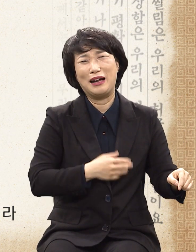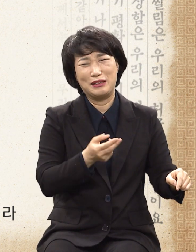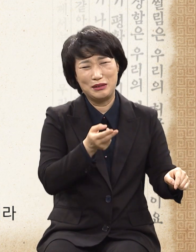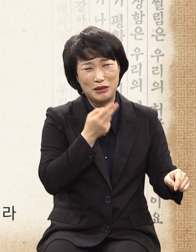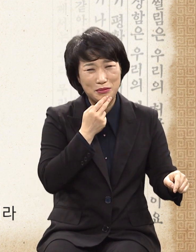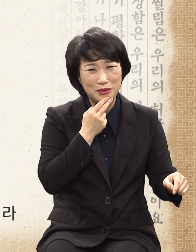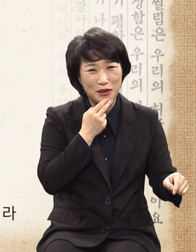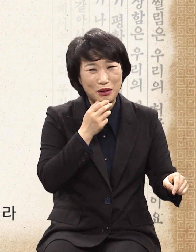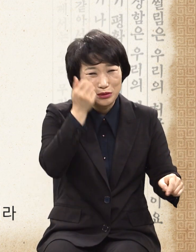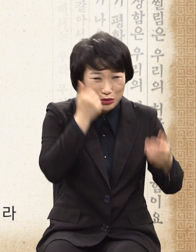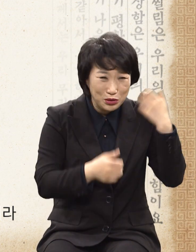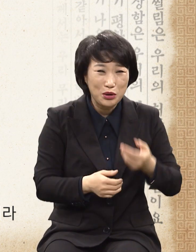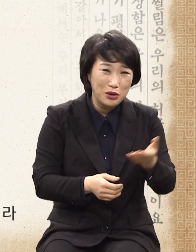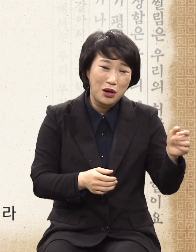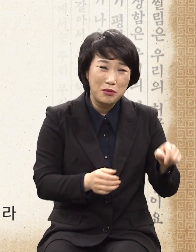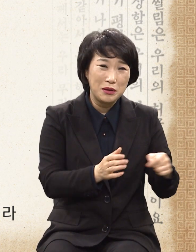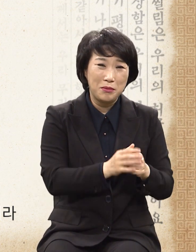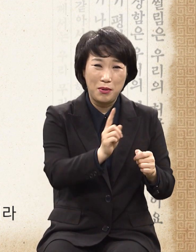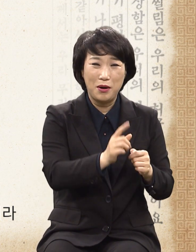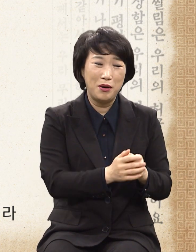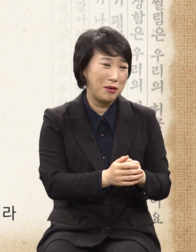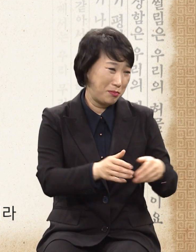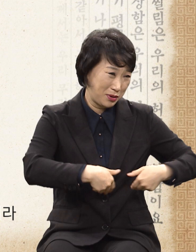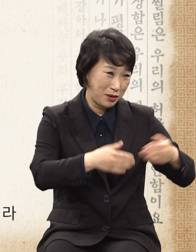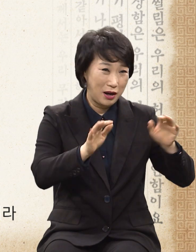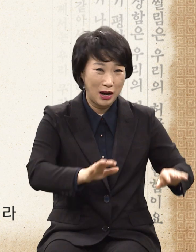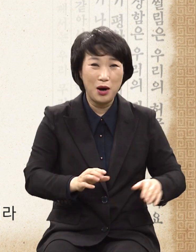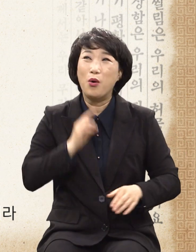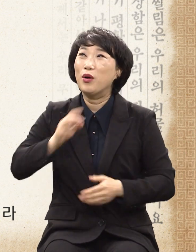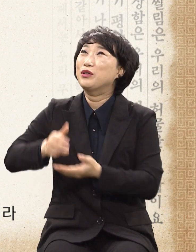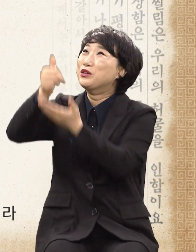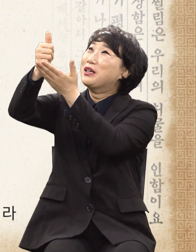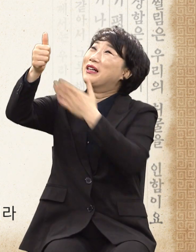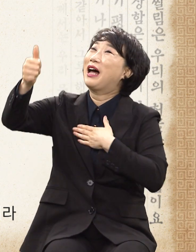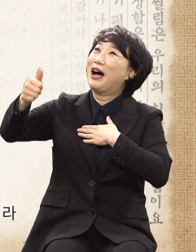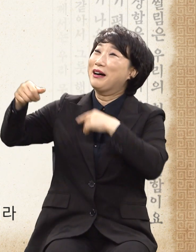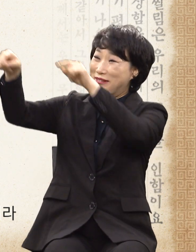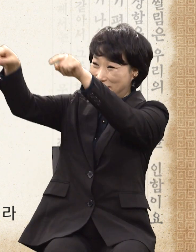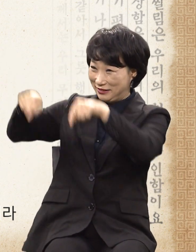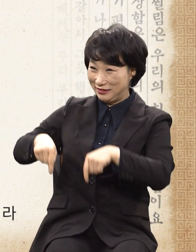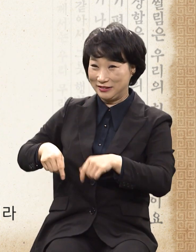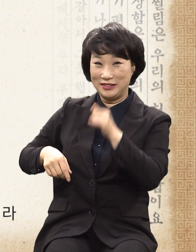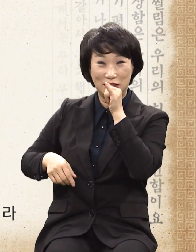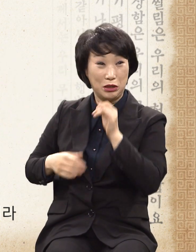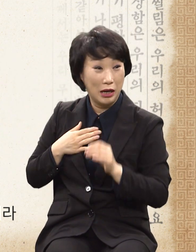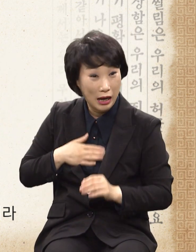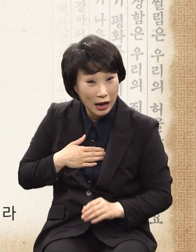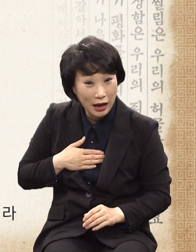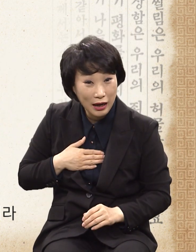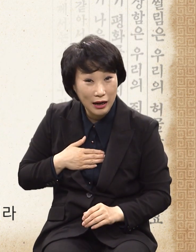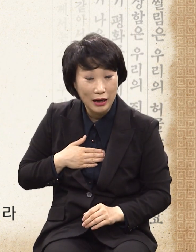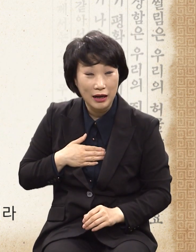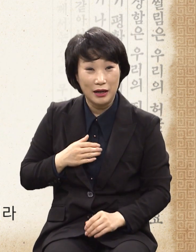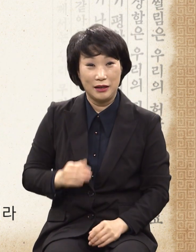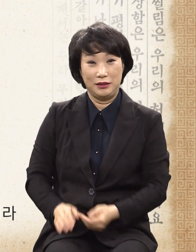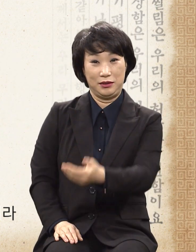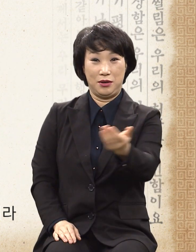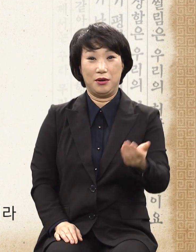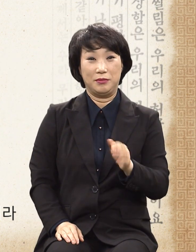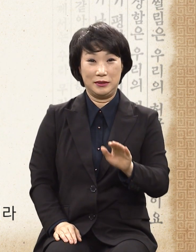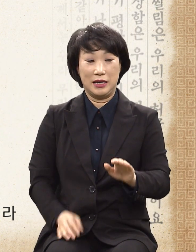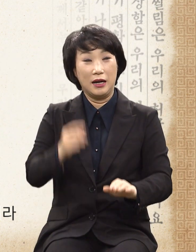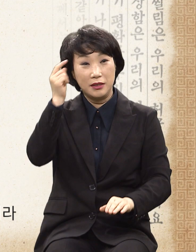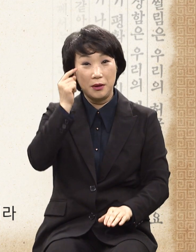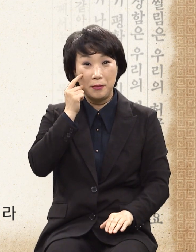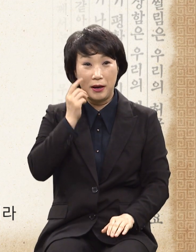세상은 아무도 몰라줘. 오직 주님과 나와 나만 알 수 있는 거야. 여러분